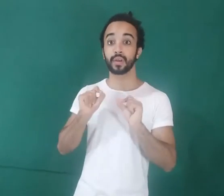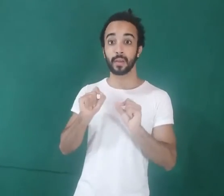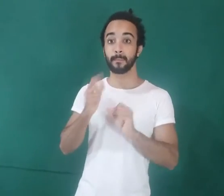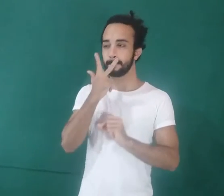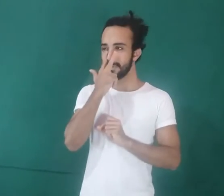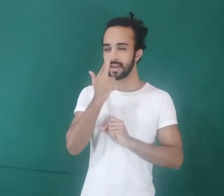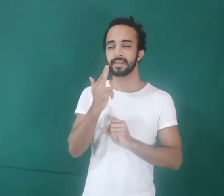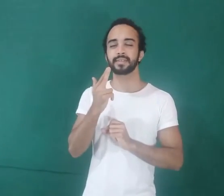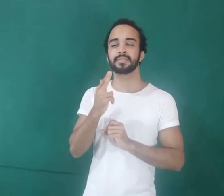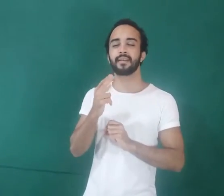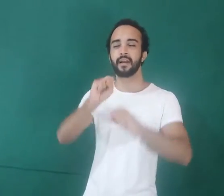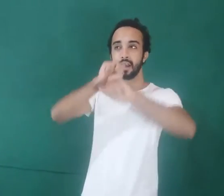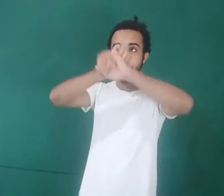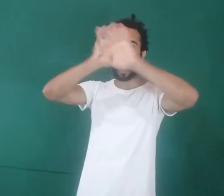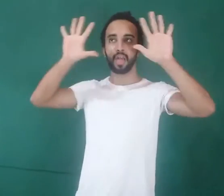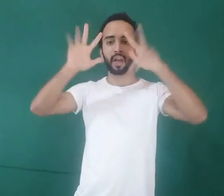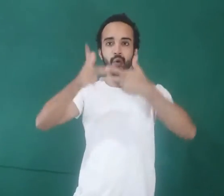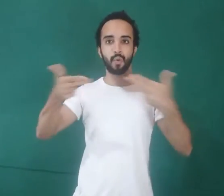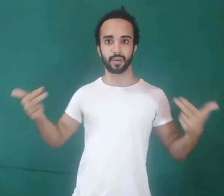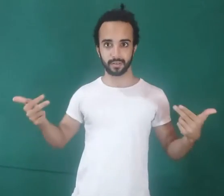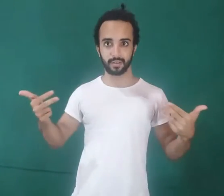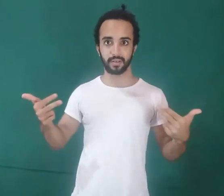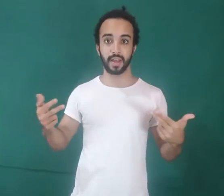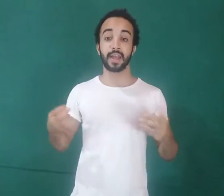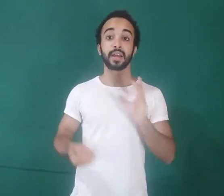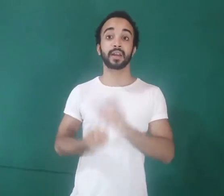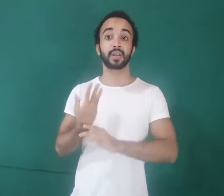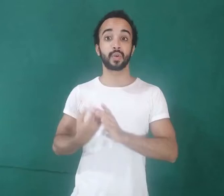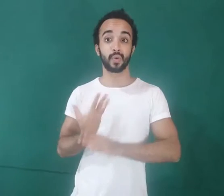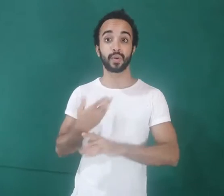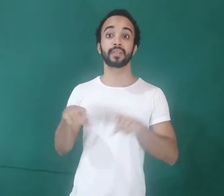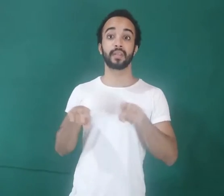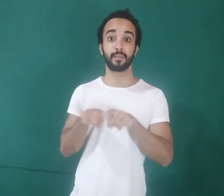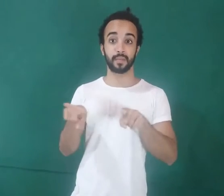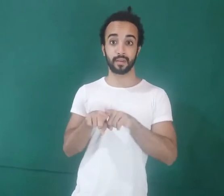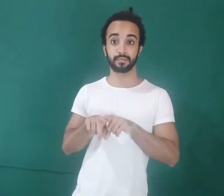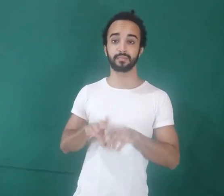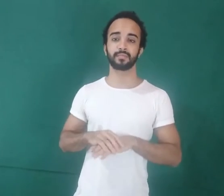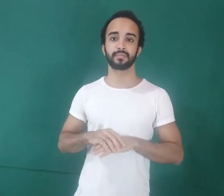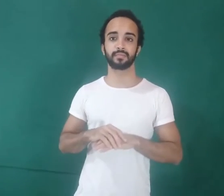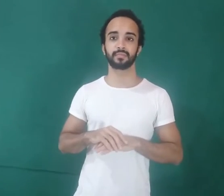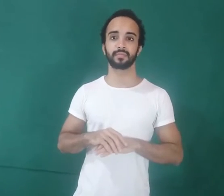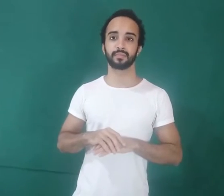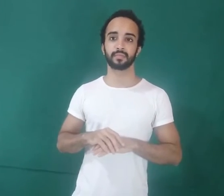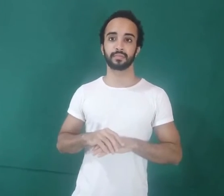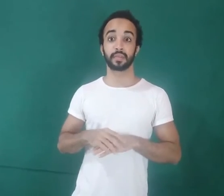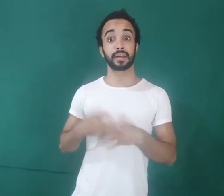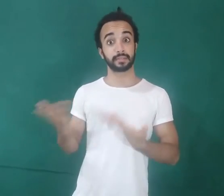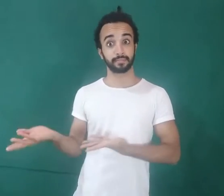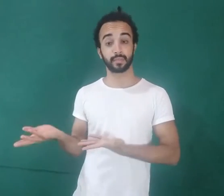as coisas, elas criam também, aí é que tá. Não é que seja tão maniqueísta, não é que